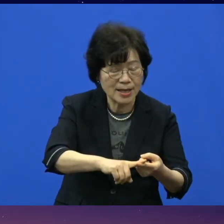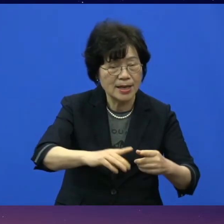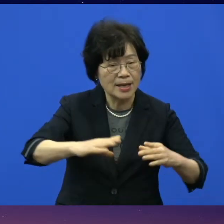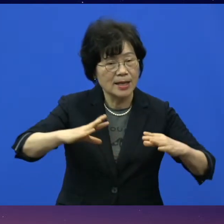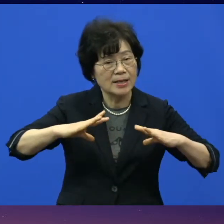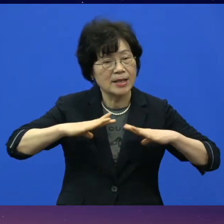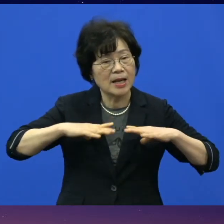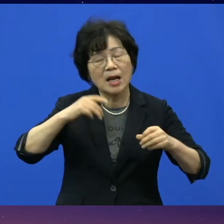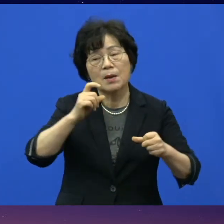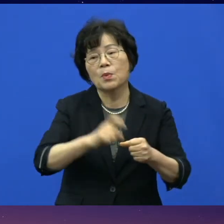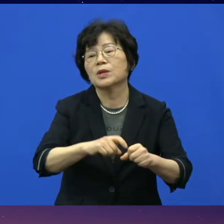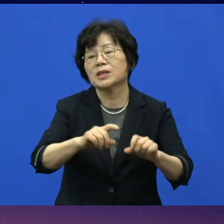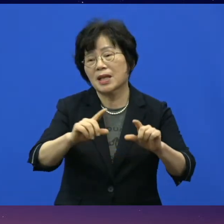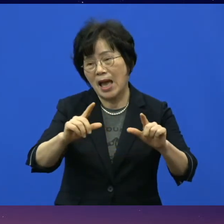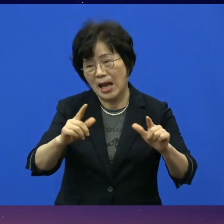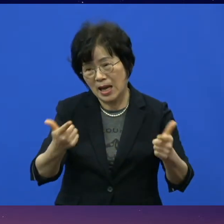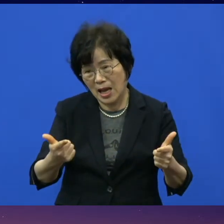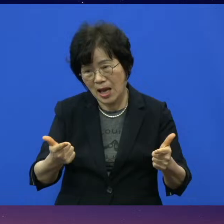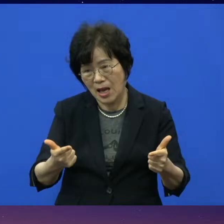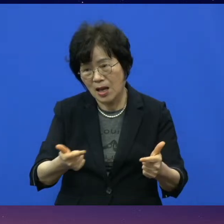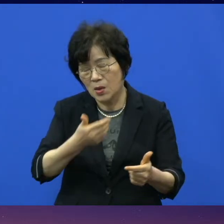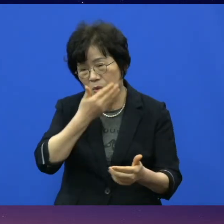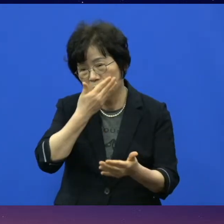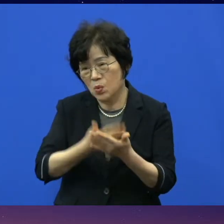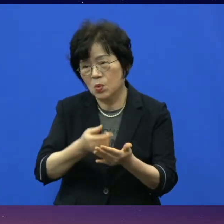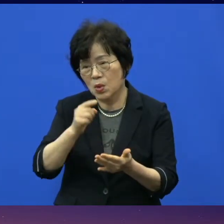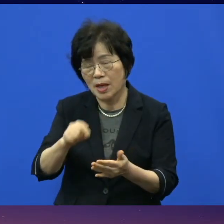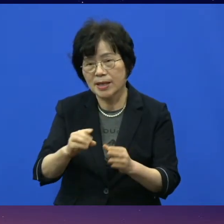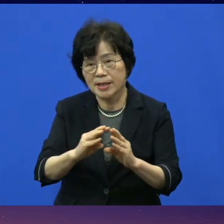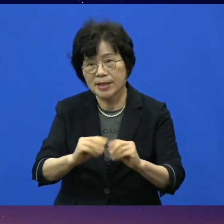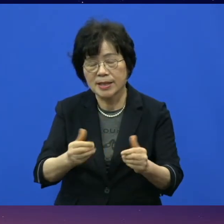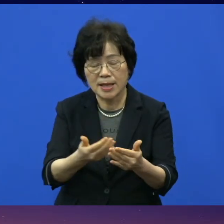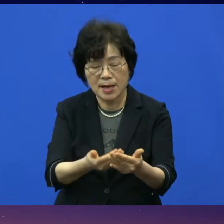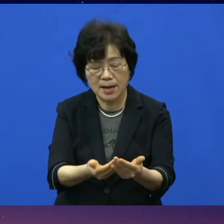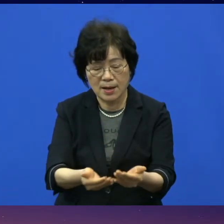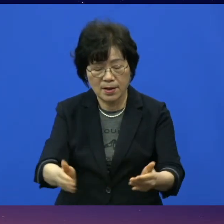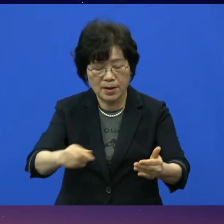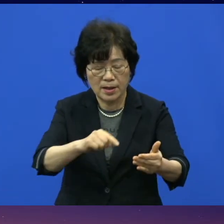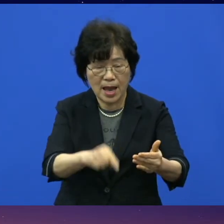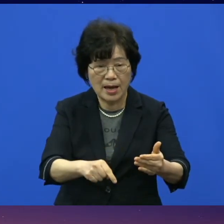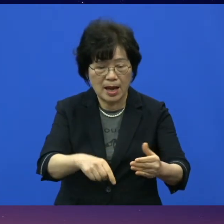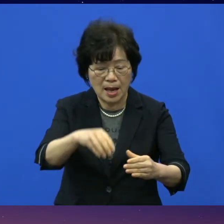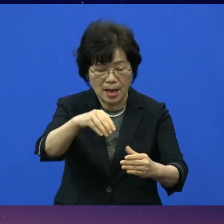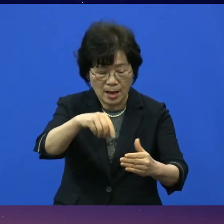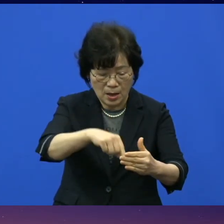아니에요. 중요한 것은 이 질그릇 안에 무엇을 담고 있느냐.